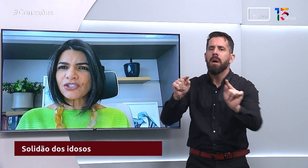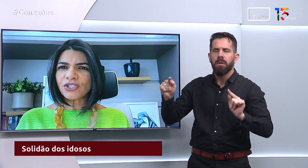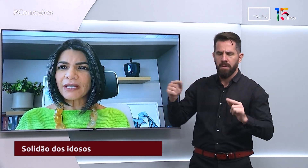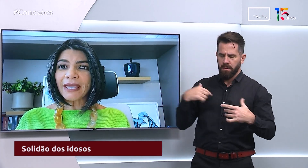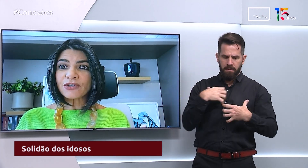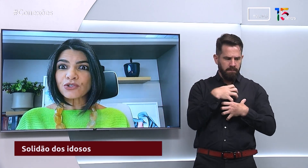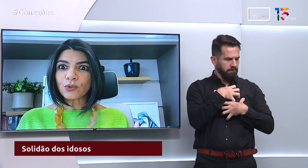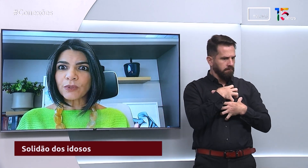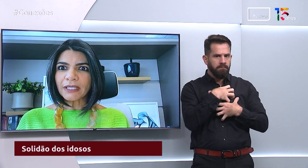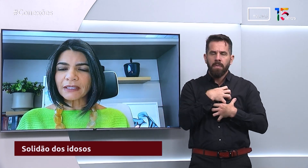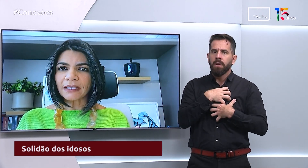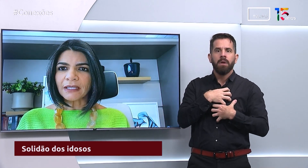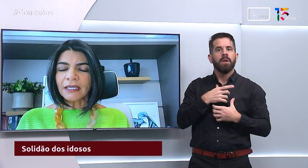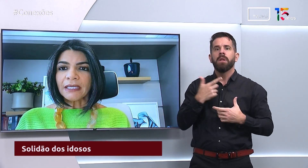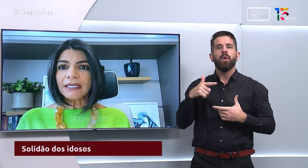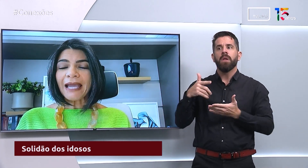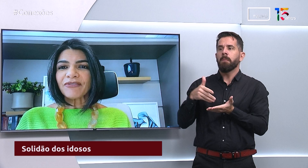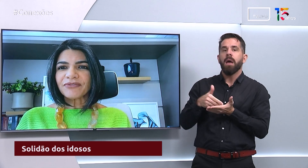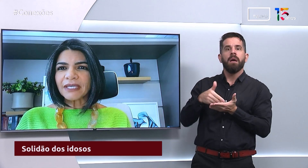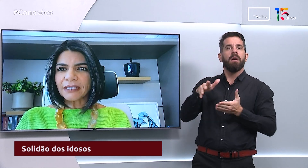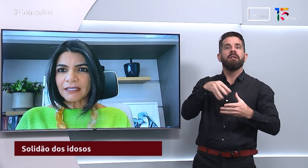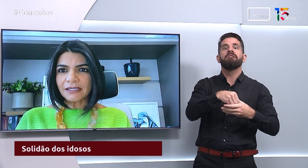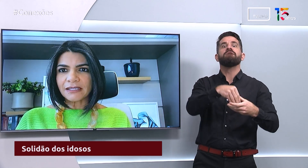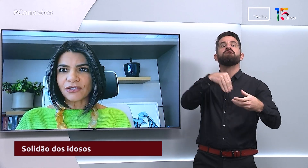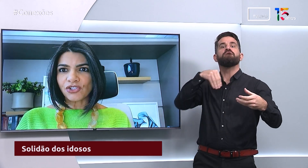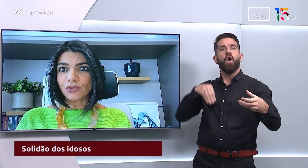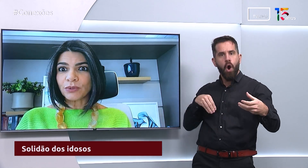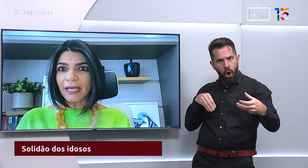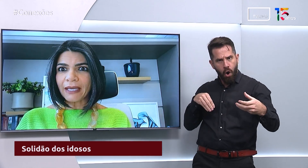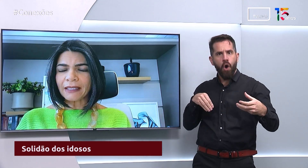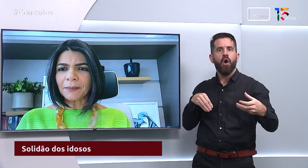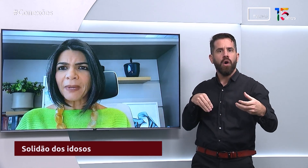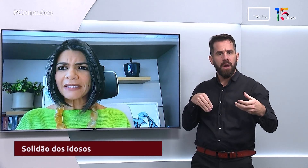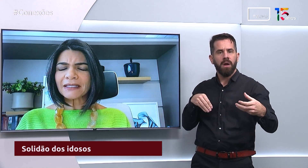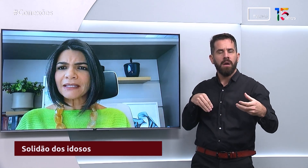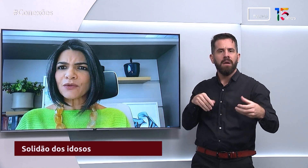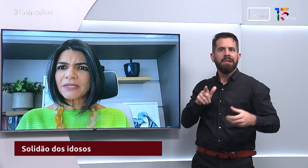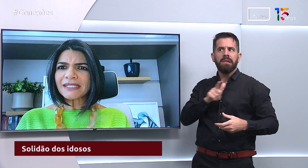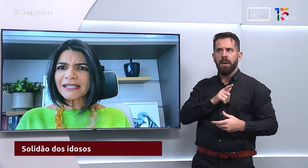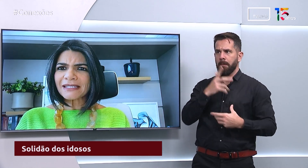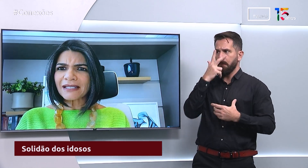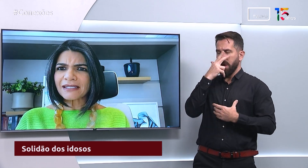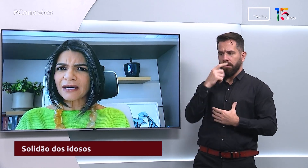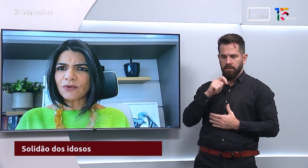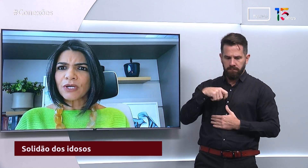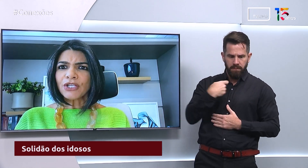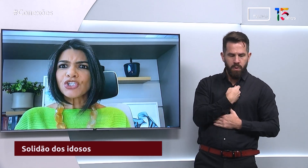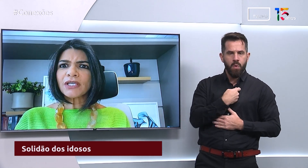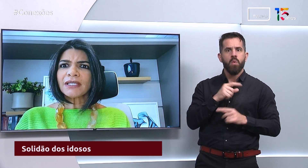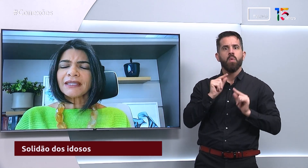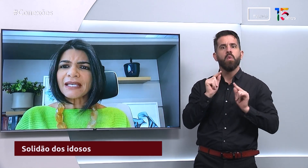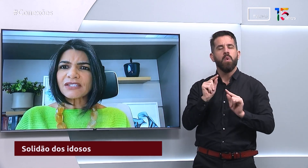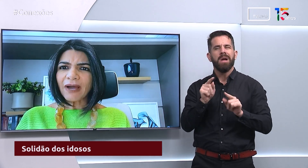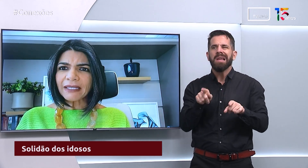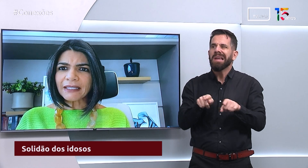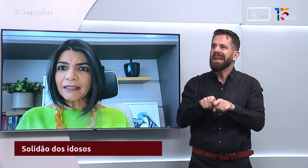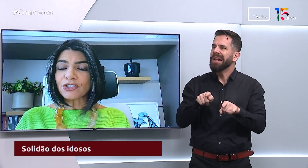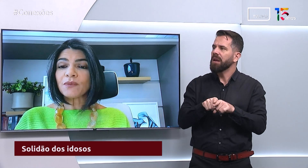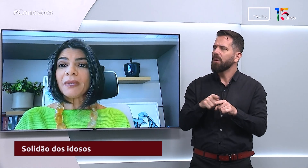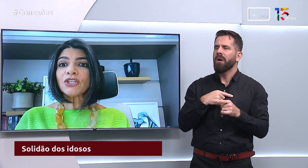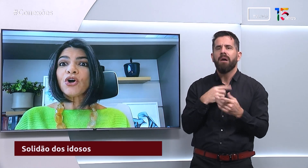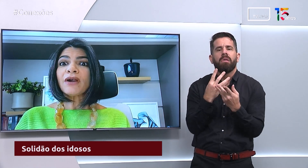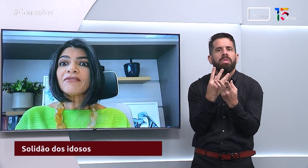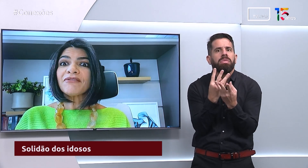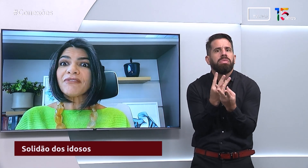se sentir excluída e a vida, nesse sentido dela, passa a ter uma sensação de desvalia,